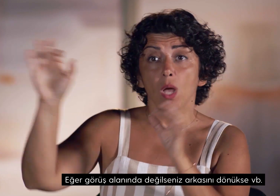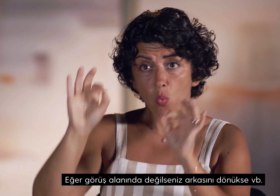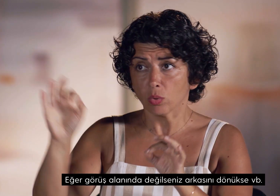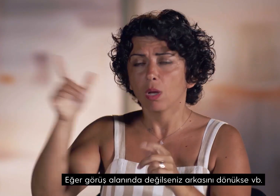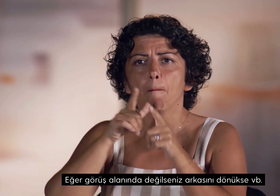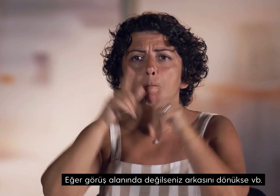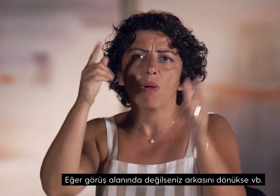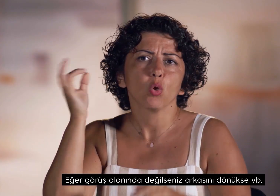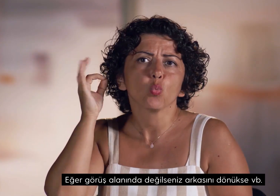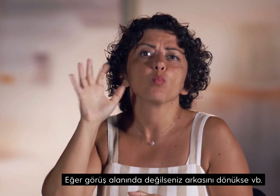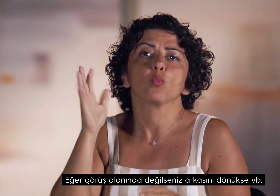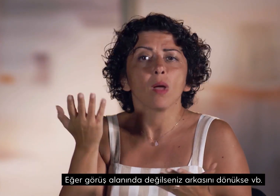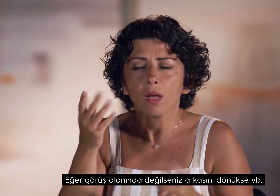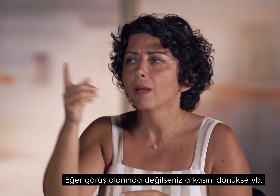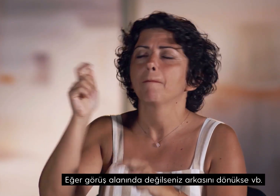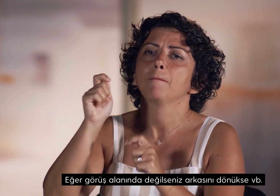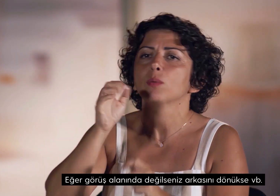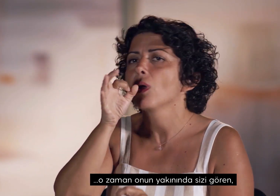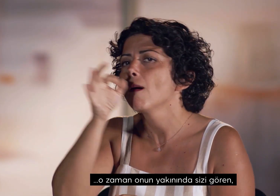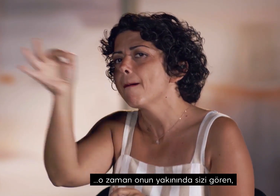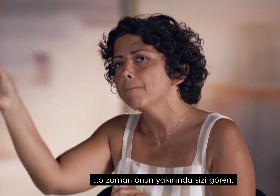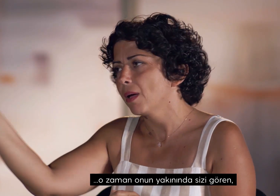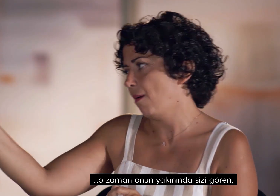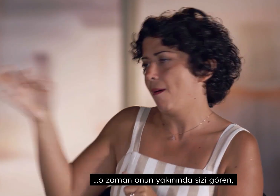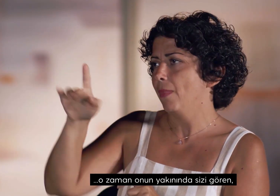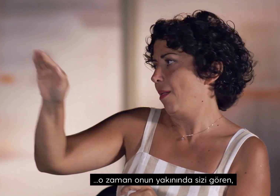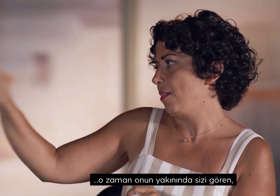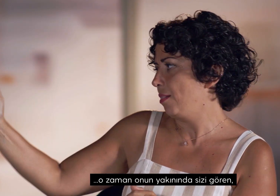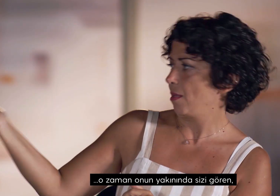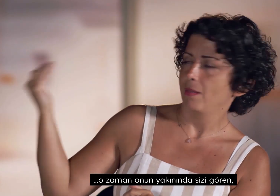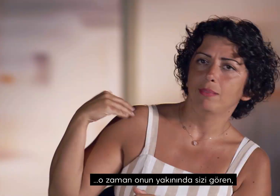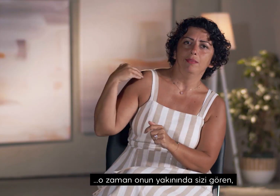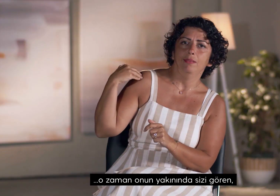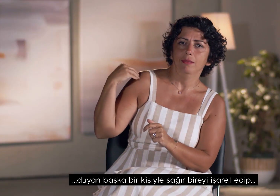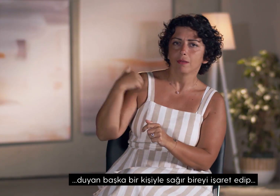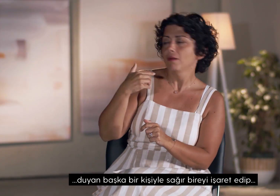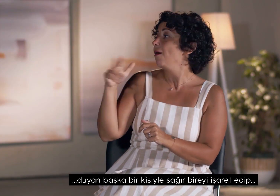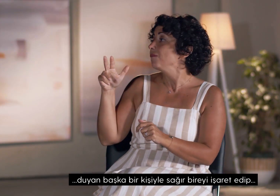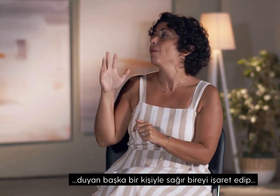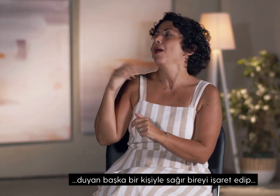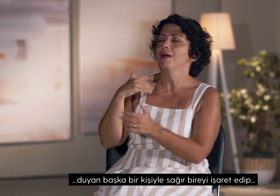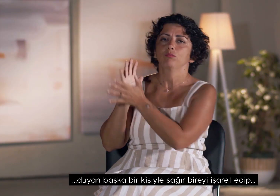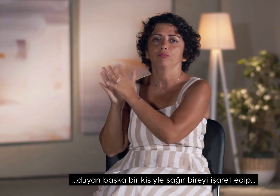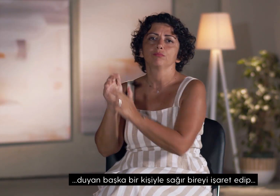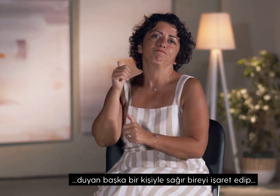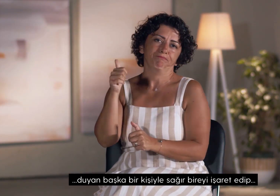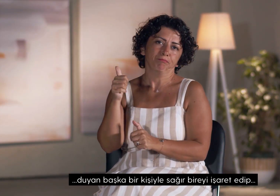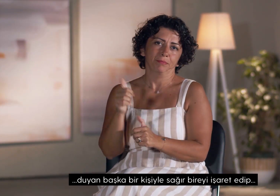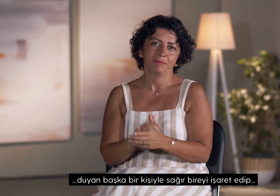alanında değilseniz arkasını dönük ve buna benzer, o zaman onun yakınında sizi gören, duyan başka kişiyle sağır bireyi işaret